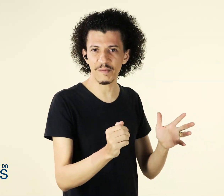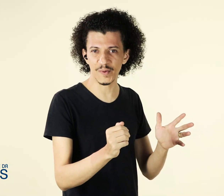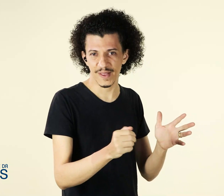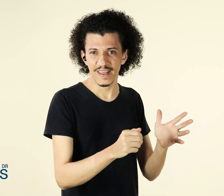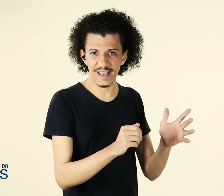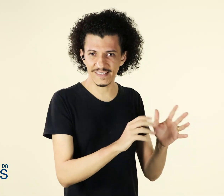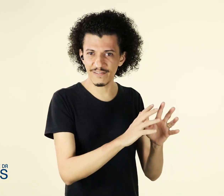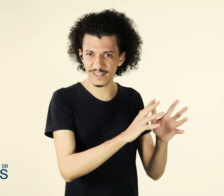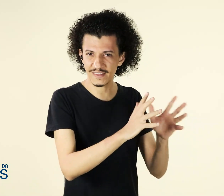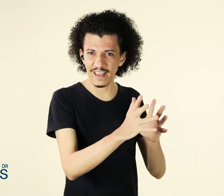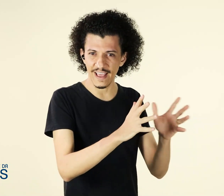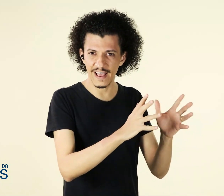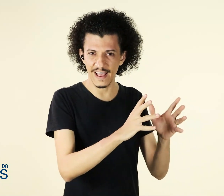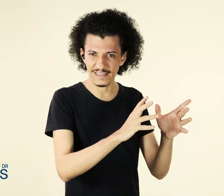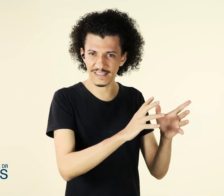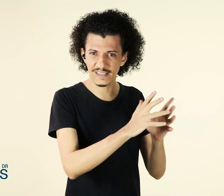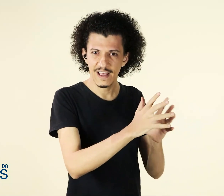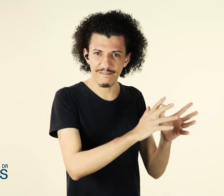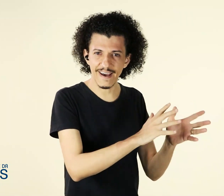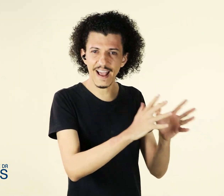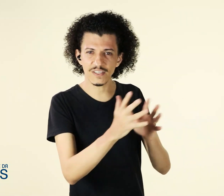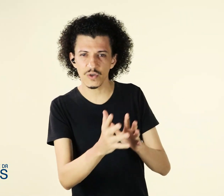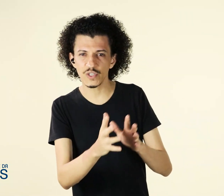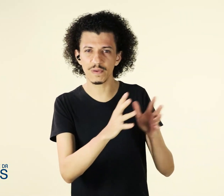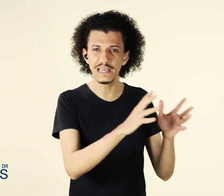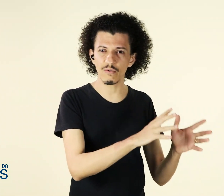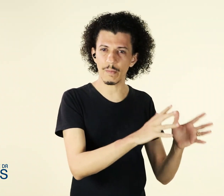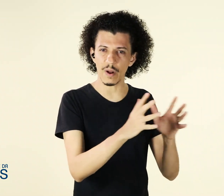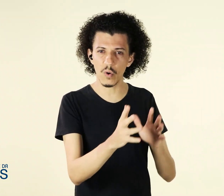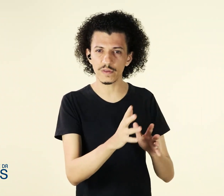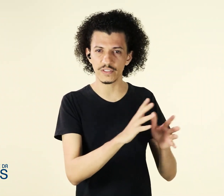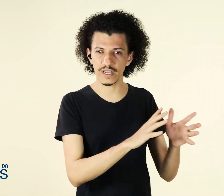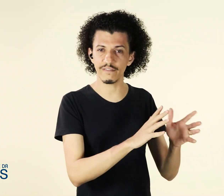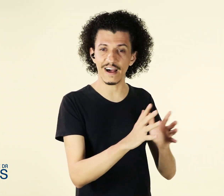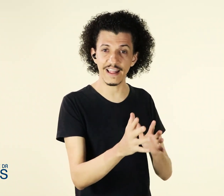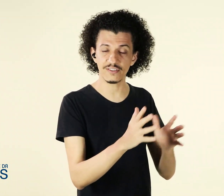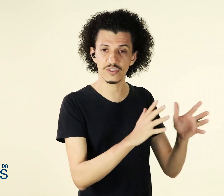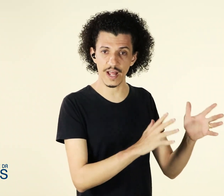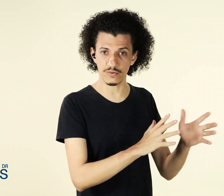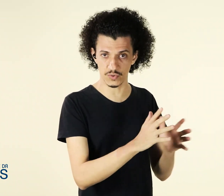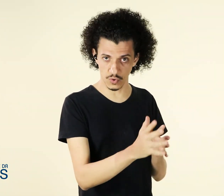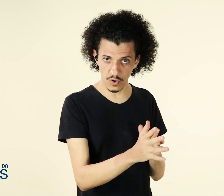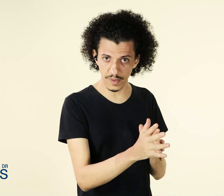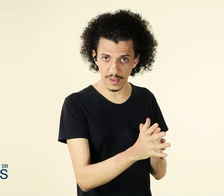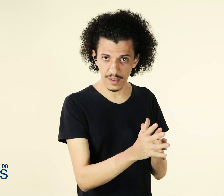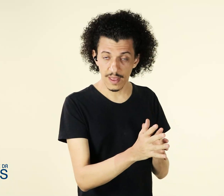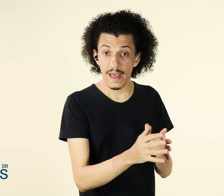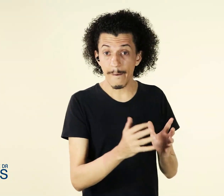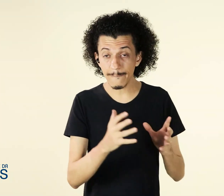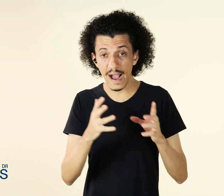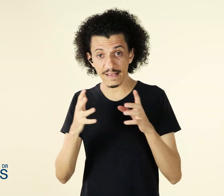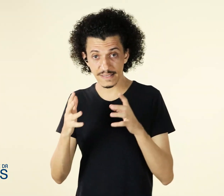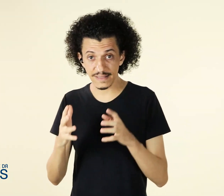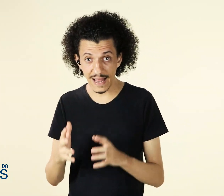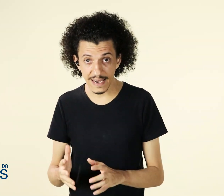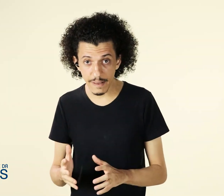exemplo, e assim você tem essas variações de uma língua para outra, de equivalentes diretos do nome, mas na Libras